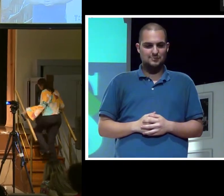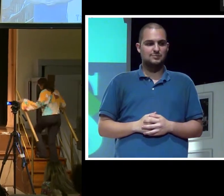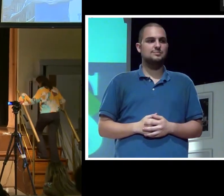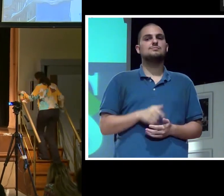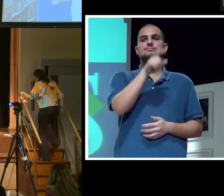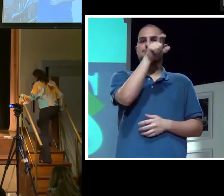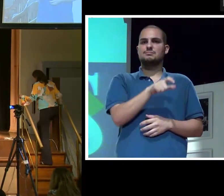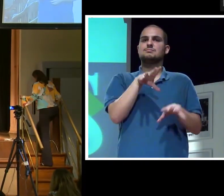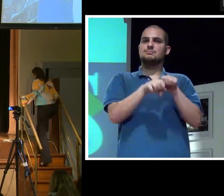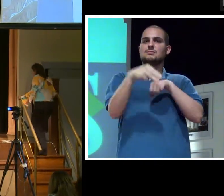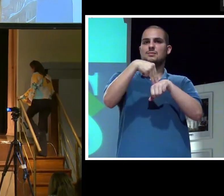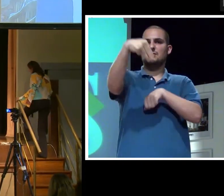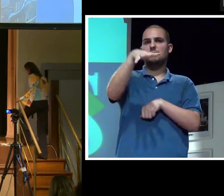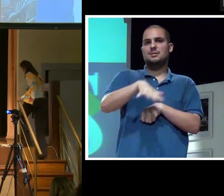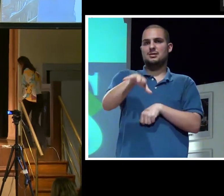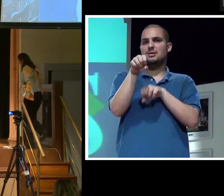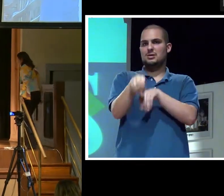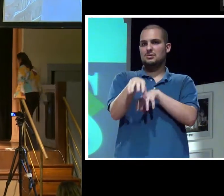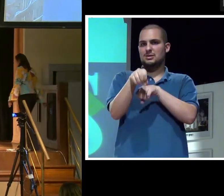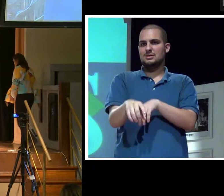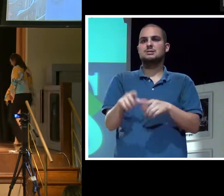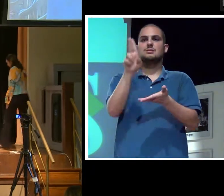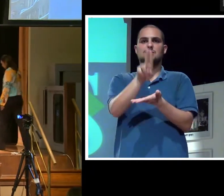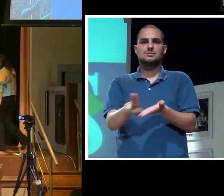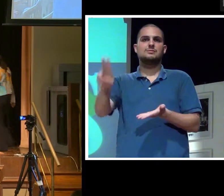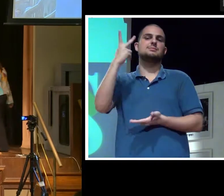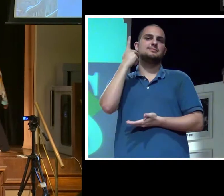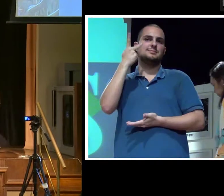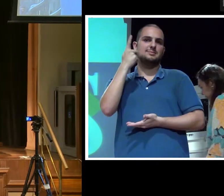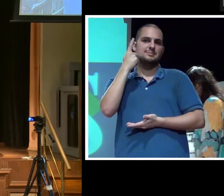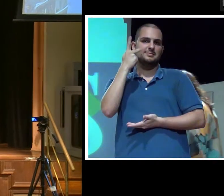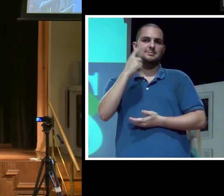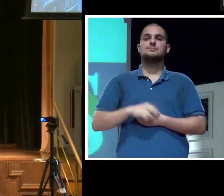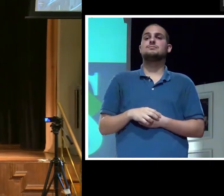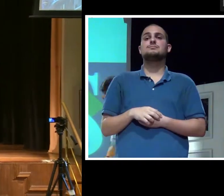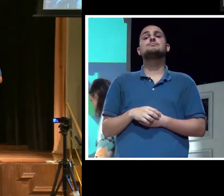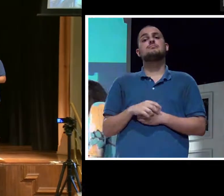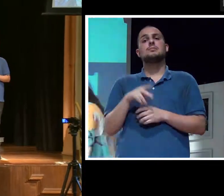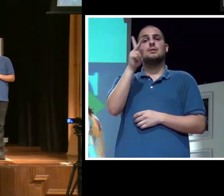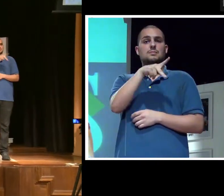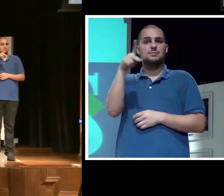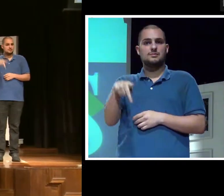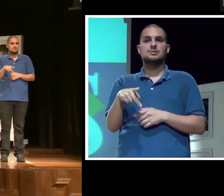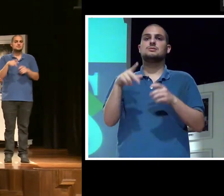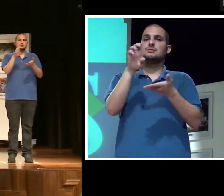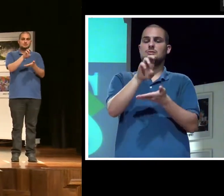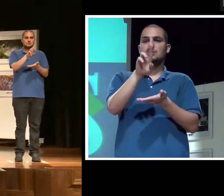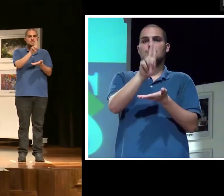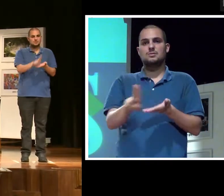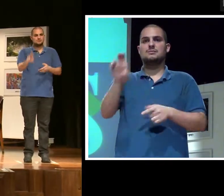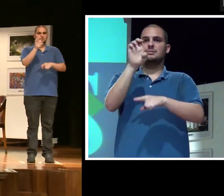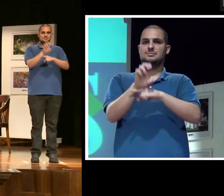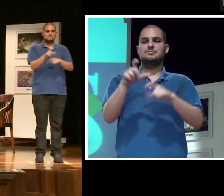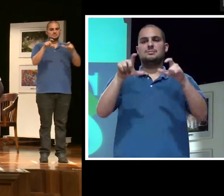Que é mestrada em Educação pela Universidade Federal do Ceará, professora da Universidade Estadual Vale